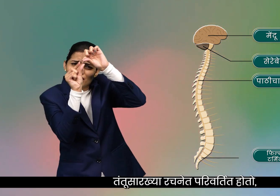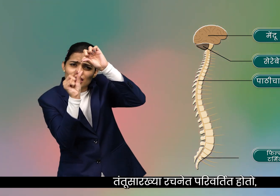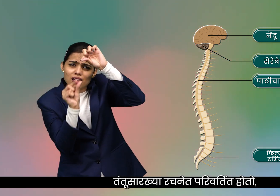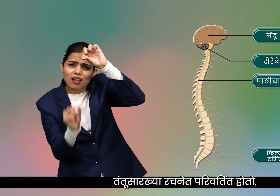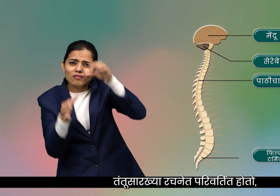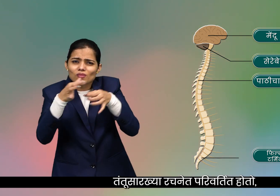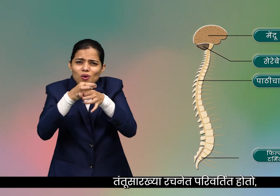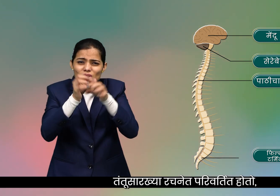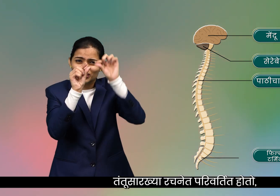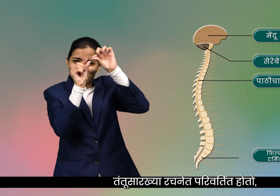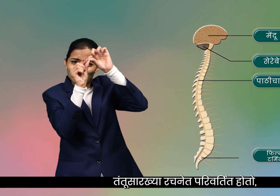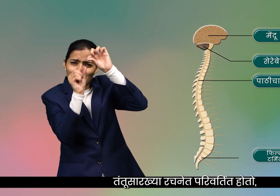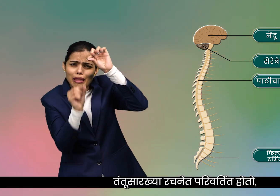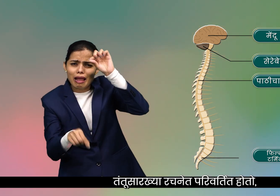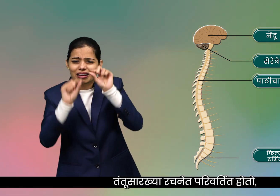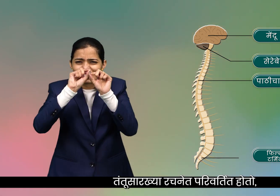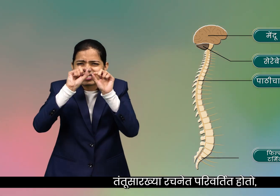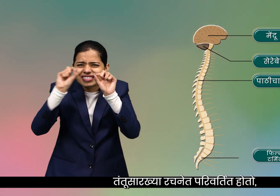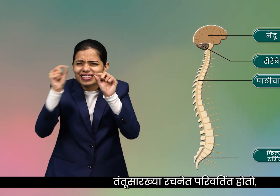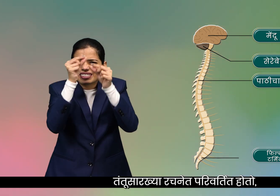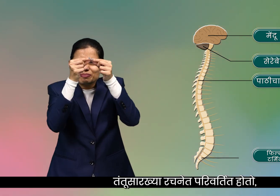तंतूसारखा रचनेत परिवर्तित होतो.